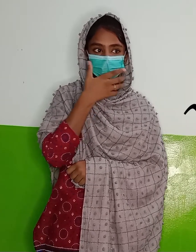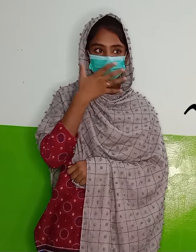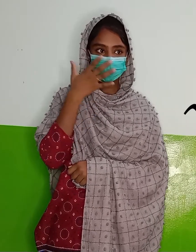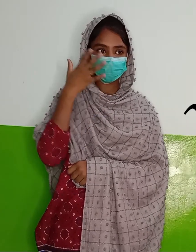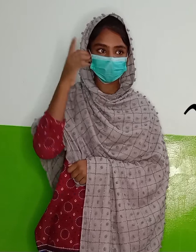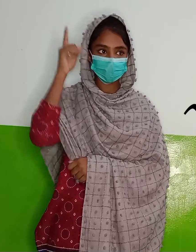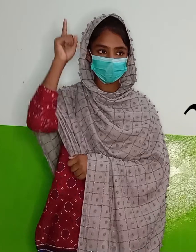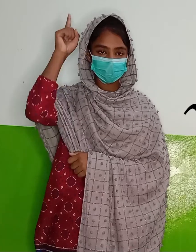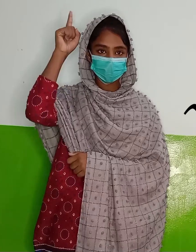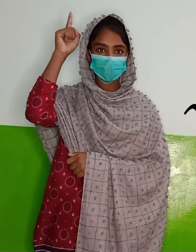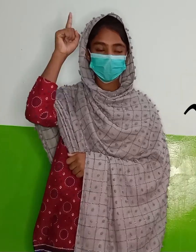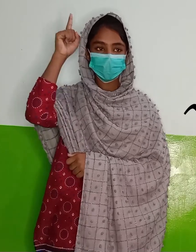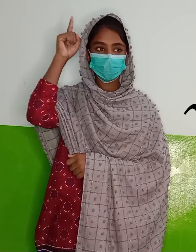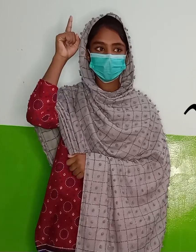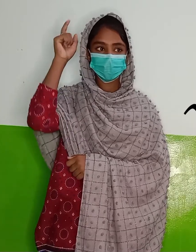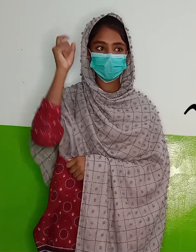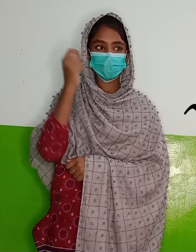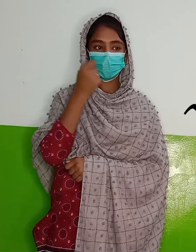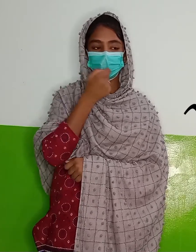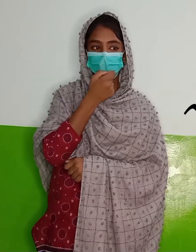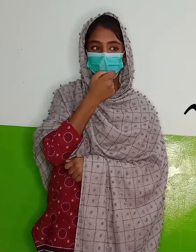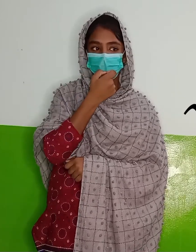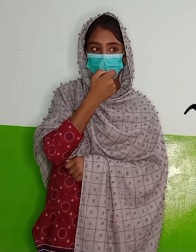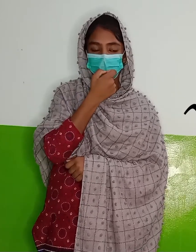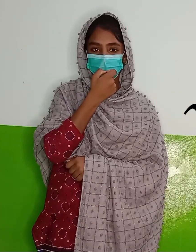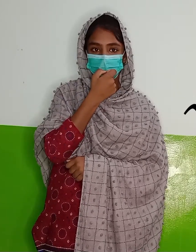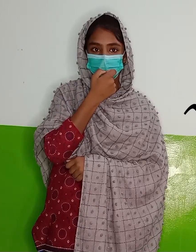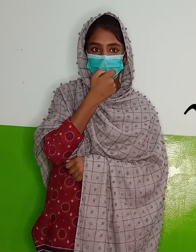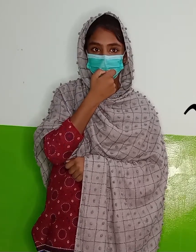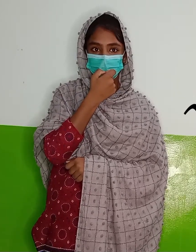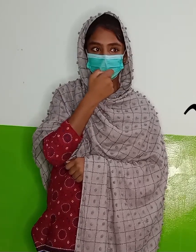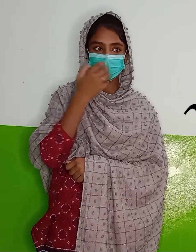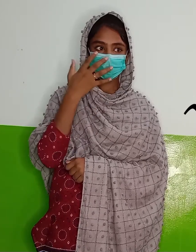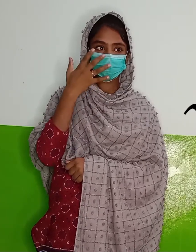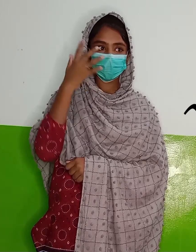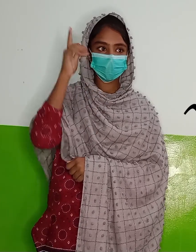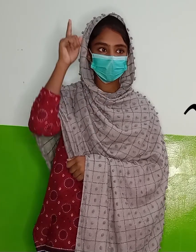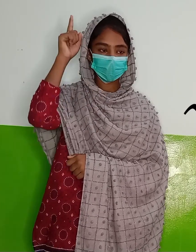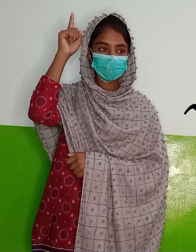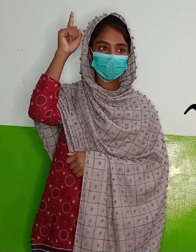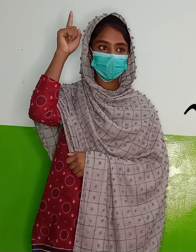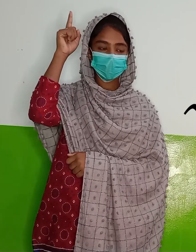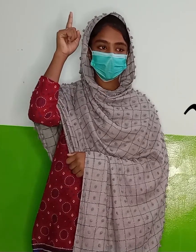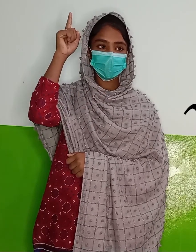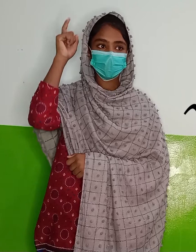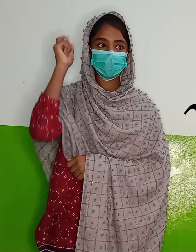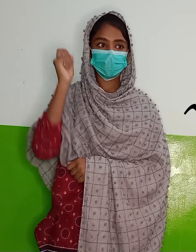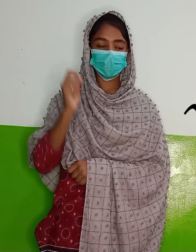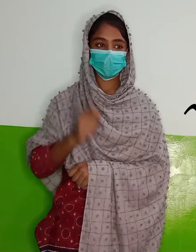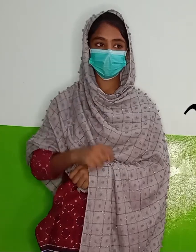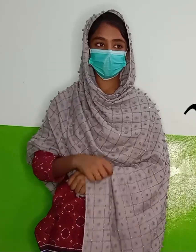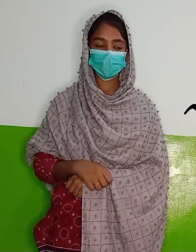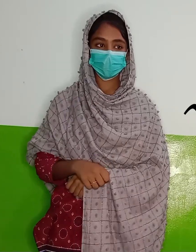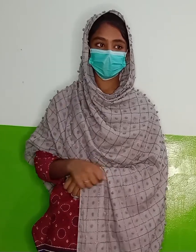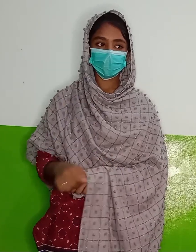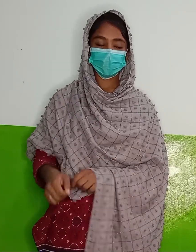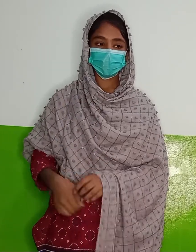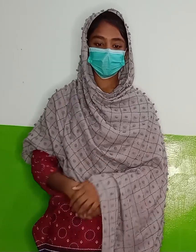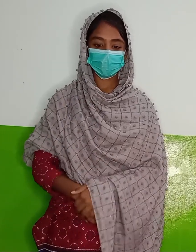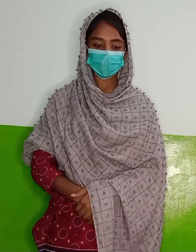سبحان اللہ. ٹھیک ہے، ایسے یوں سبحان اللہ. ٹھیک ہو گیا، یہ ہو گیا جی سبحان